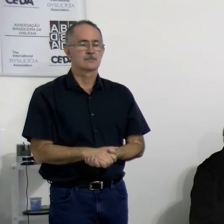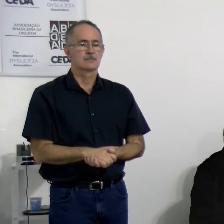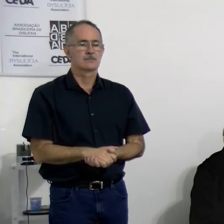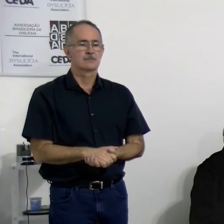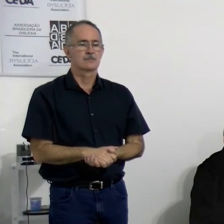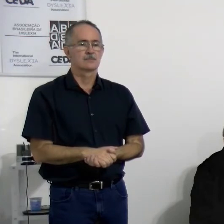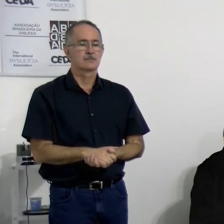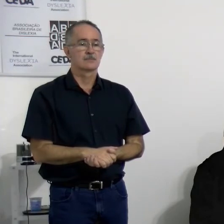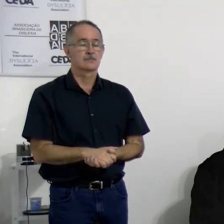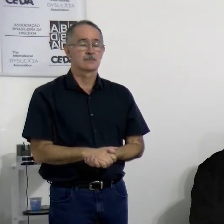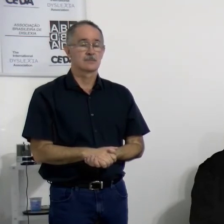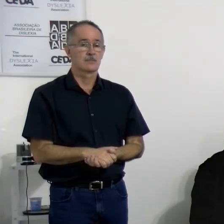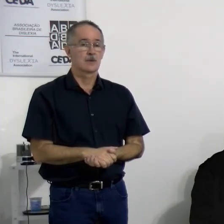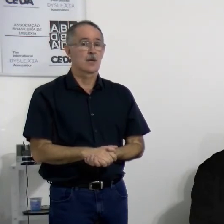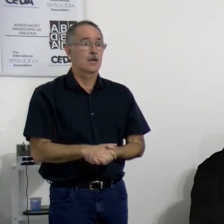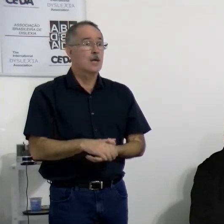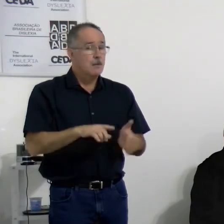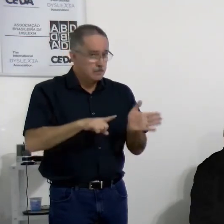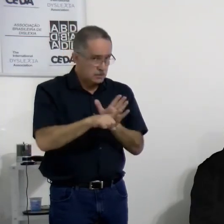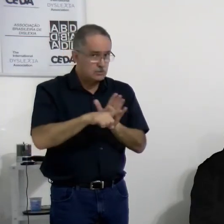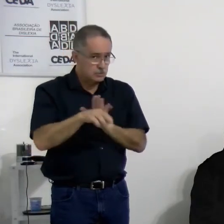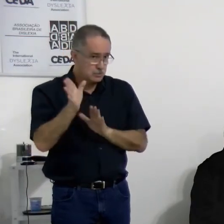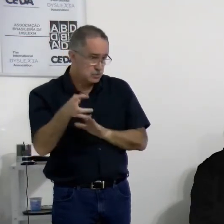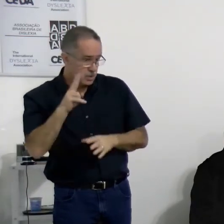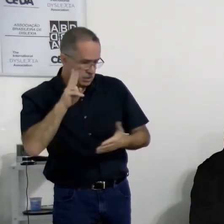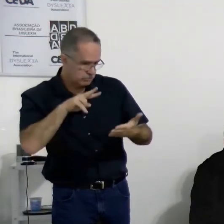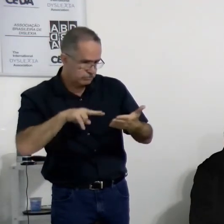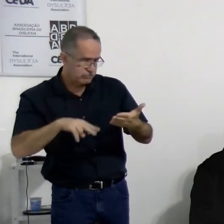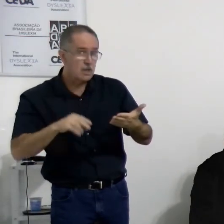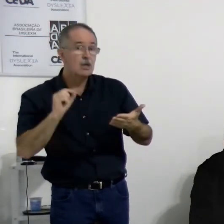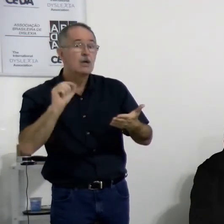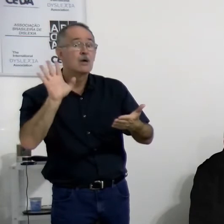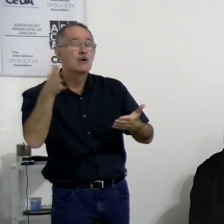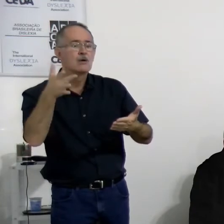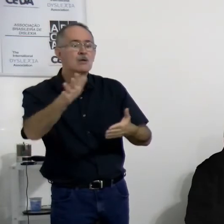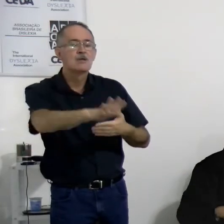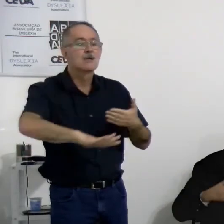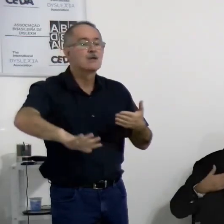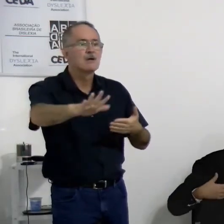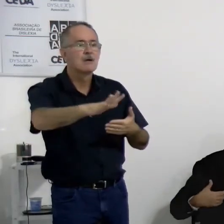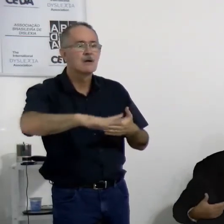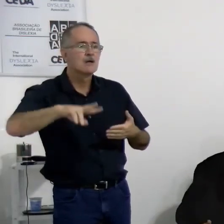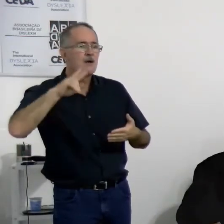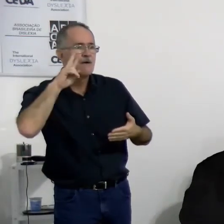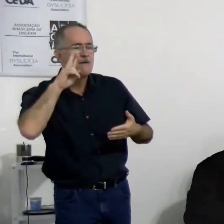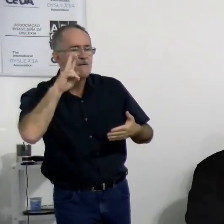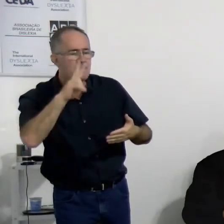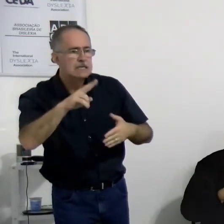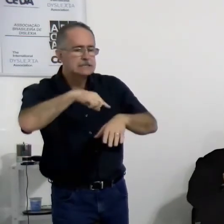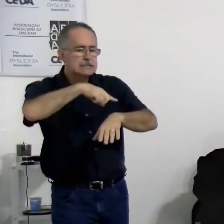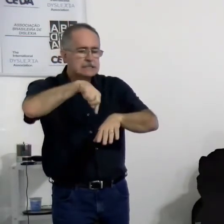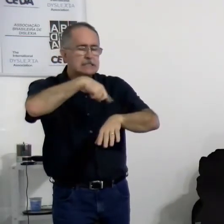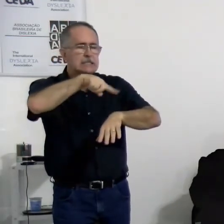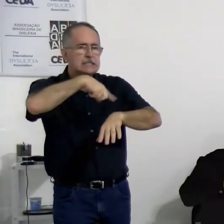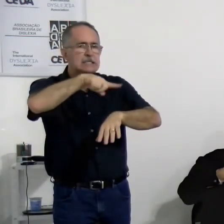very concerning. Toda a pesquisa que ele leu sobre os efeitos da exposição da criança por tempos variados